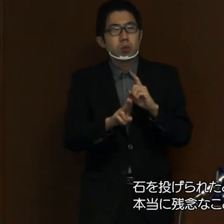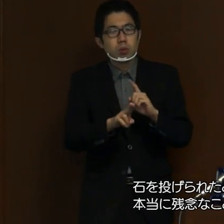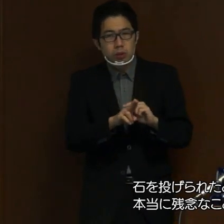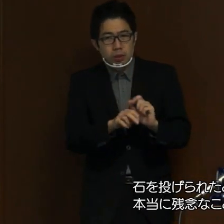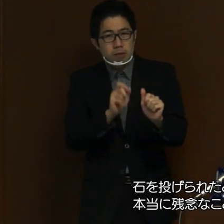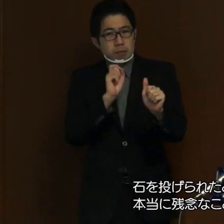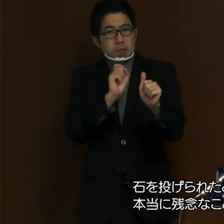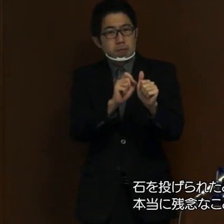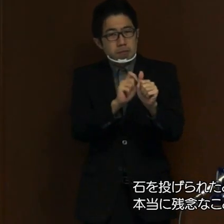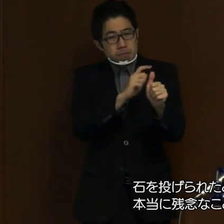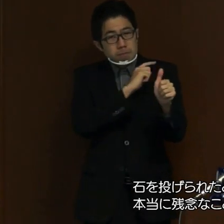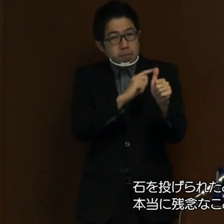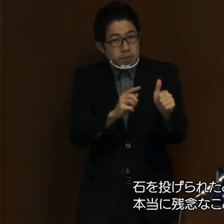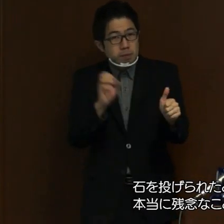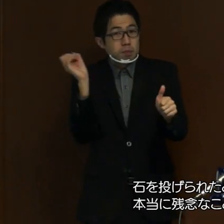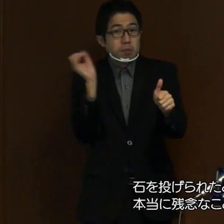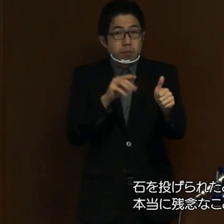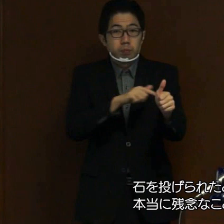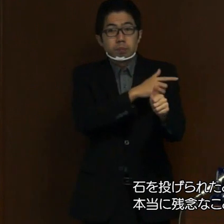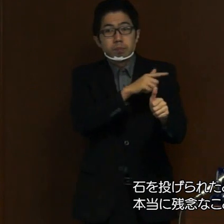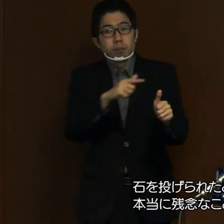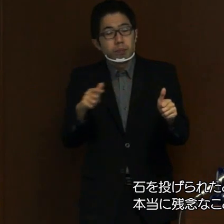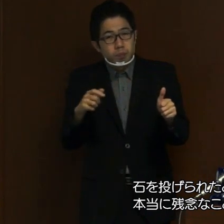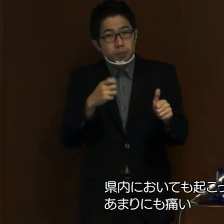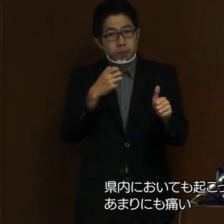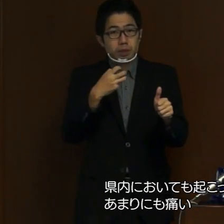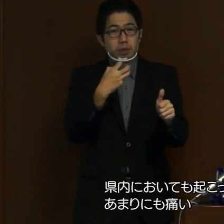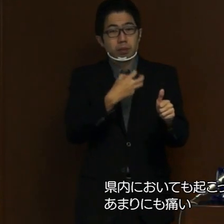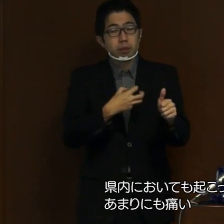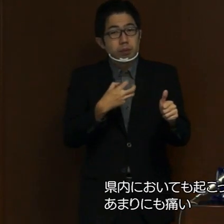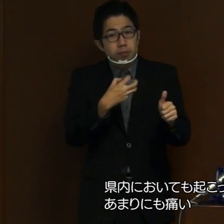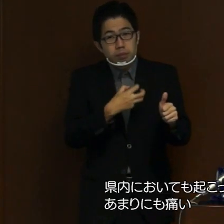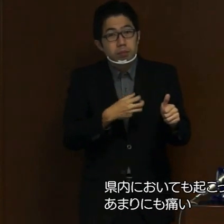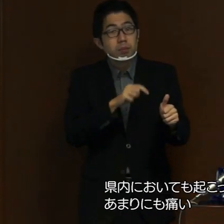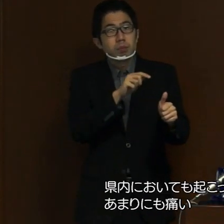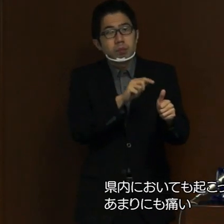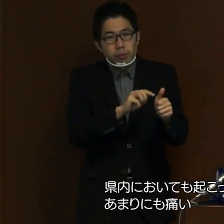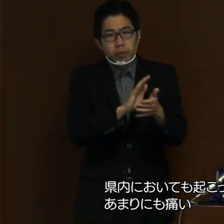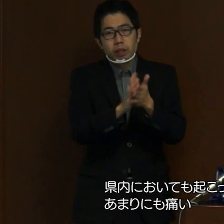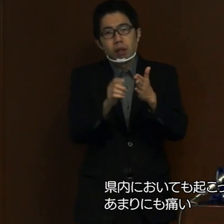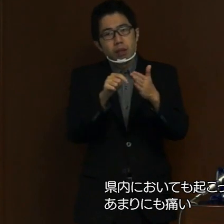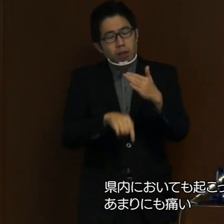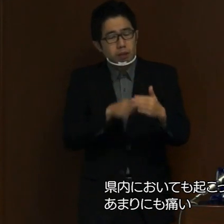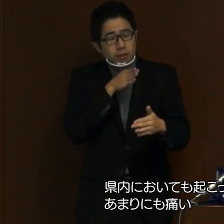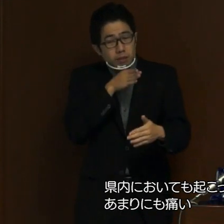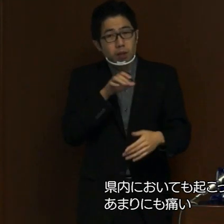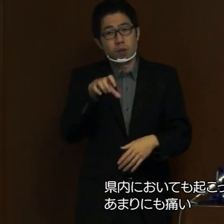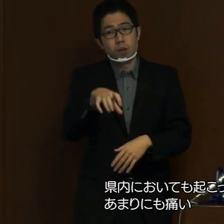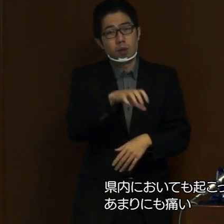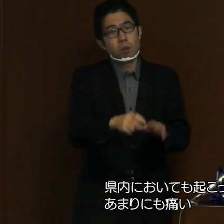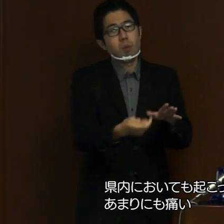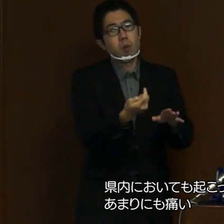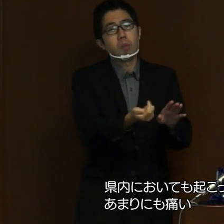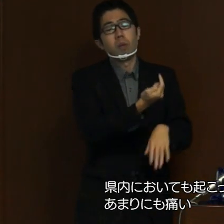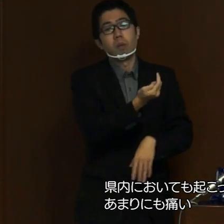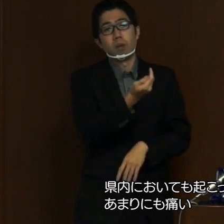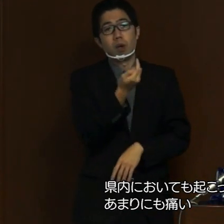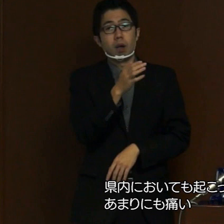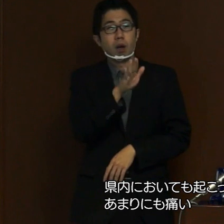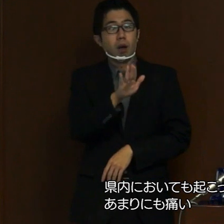りっていうそういうことがもう本当残念なことですけれども県内においても起こっているということがちょっとあまりにもこ